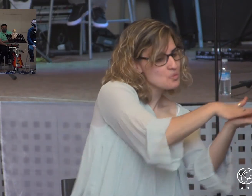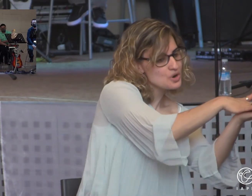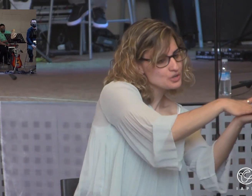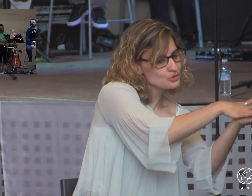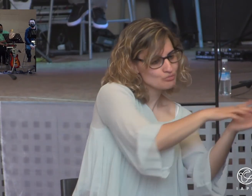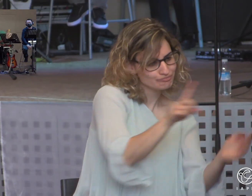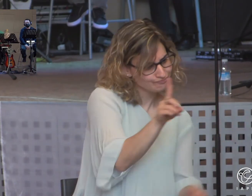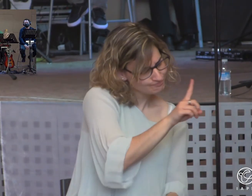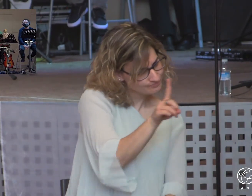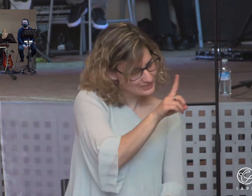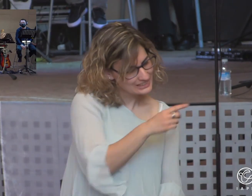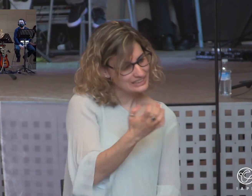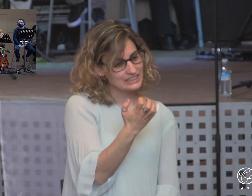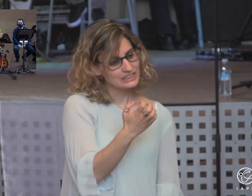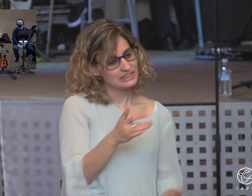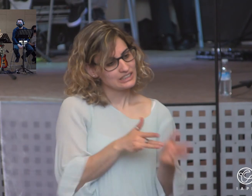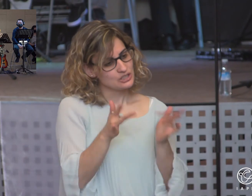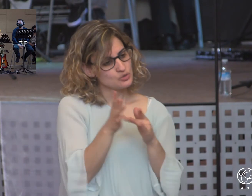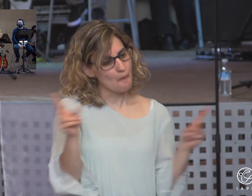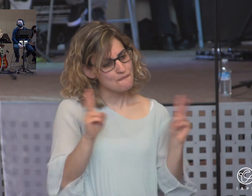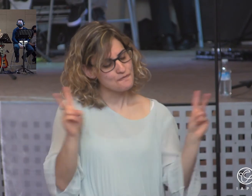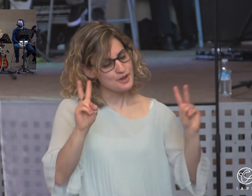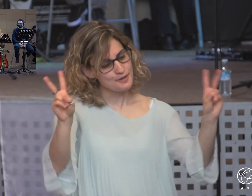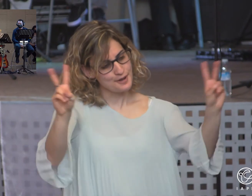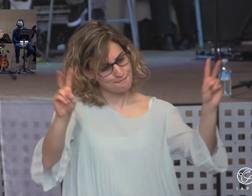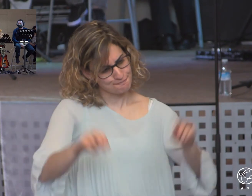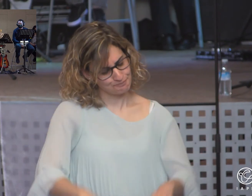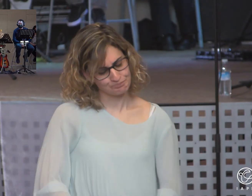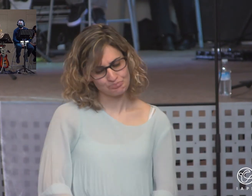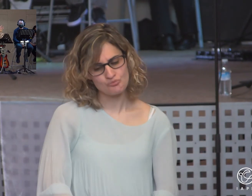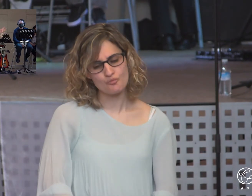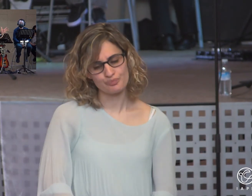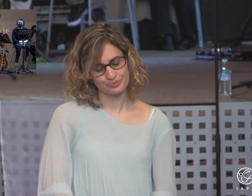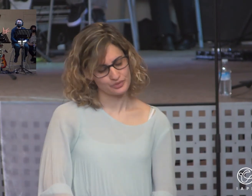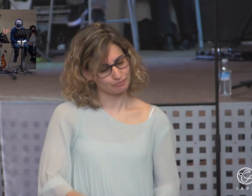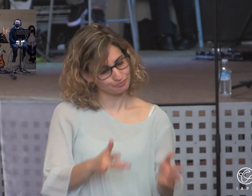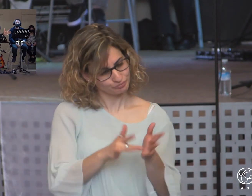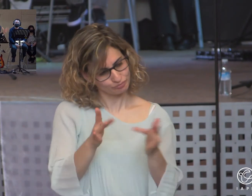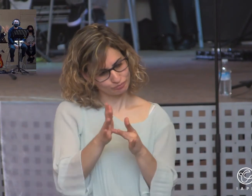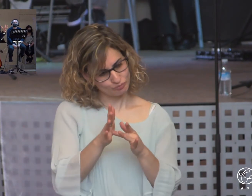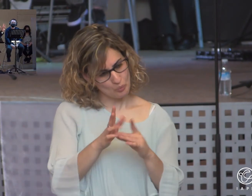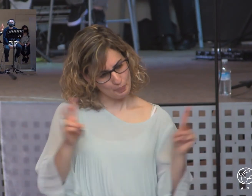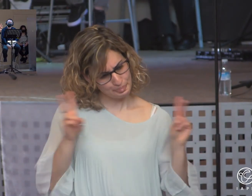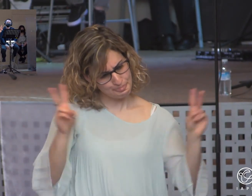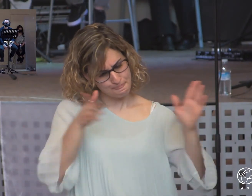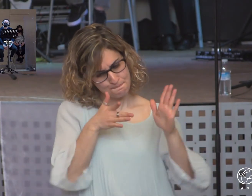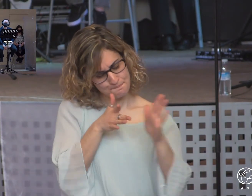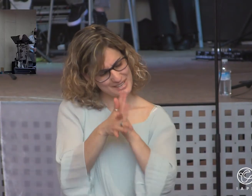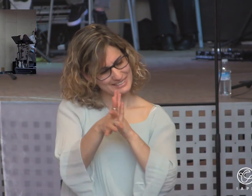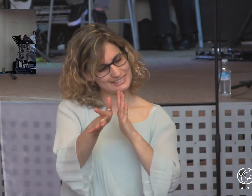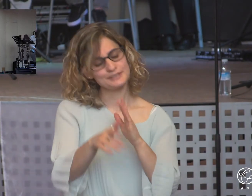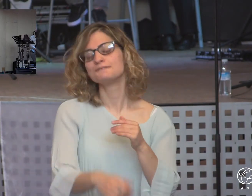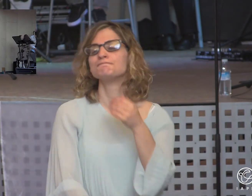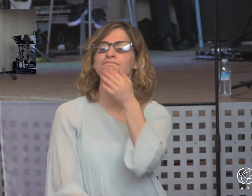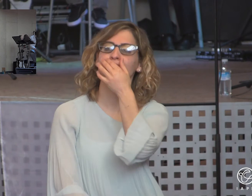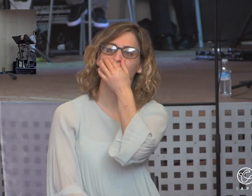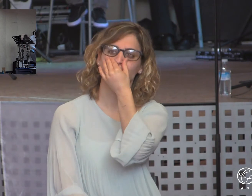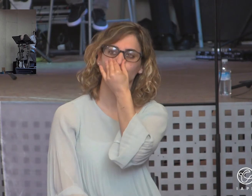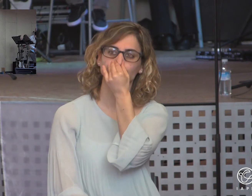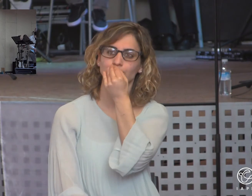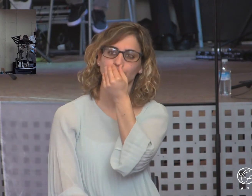Vive. Y vive por siempre. Es el momento